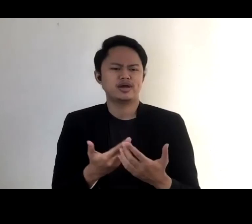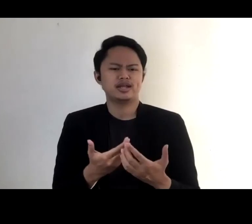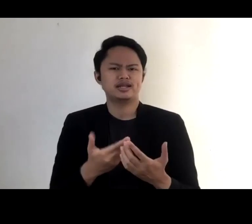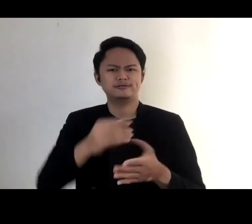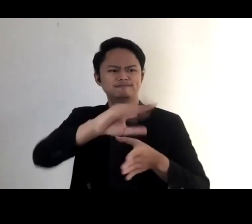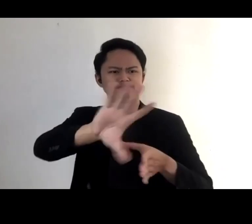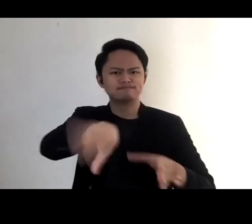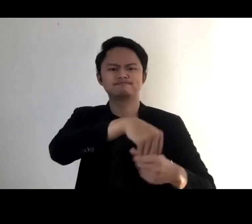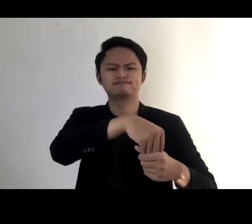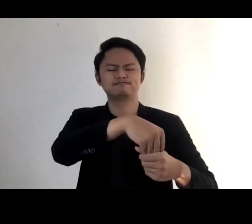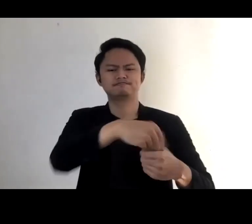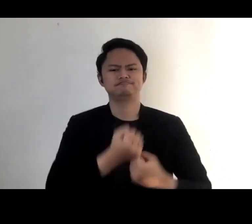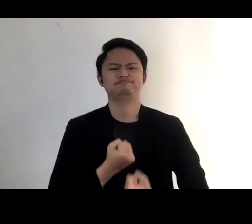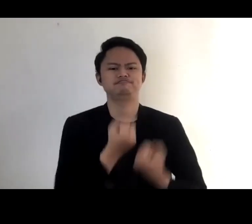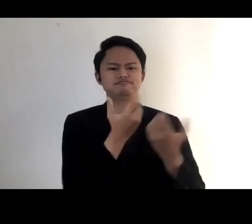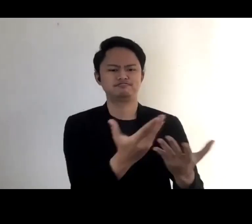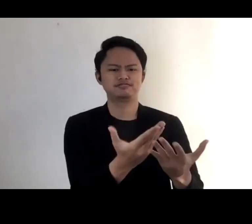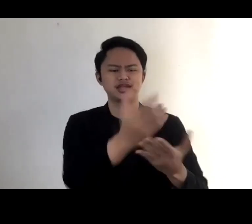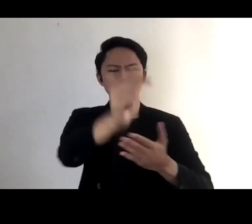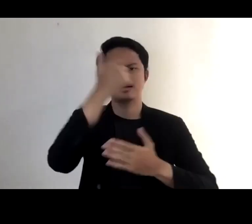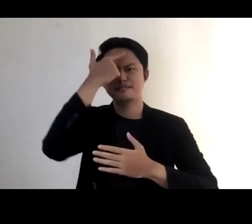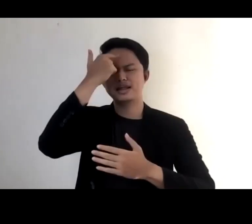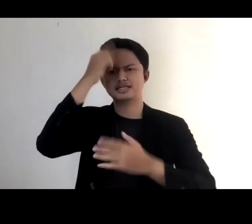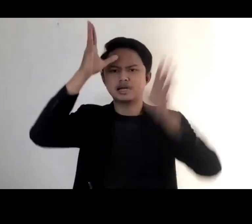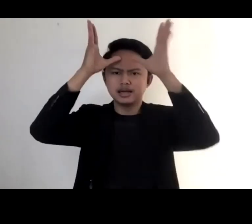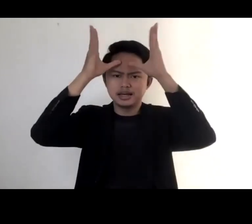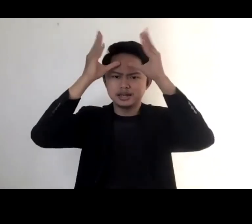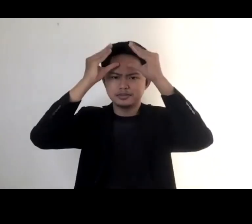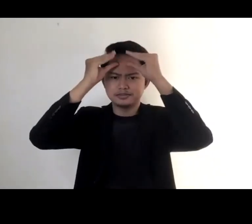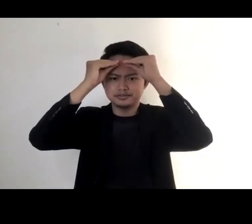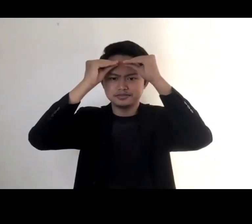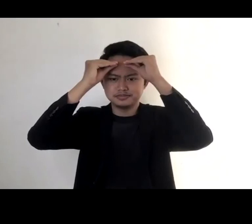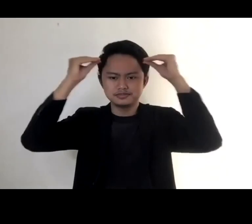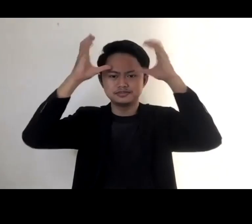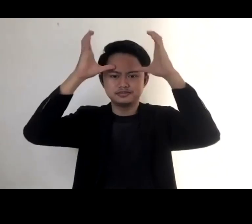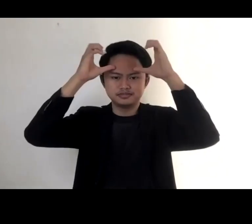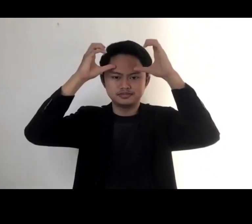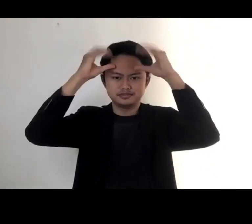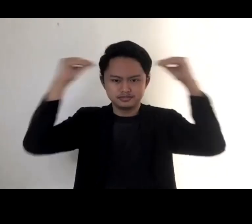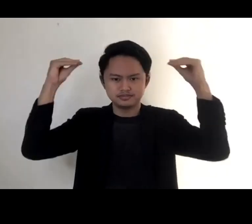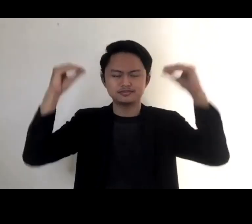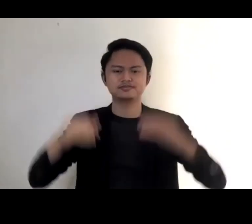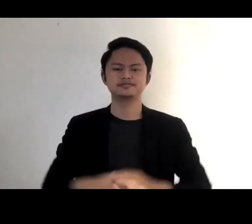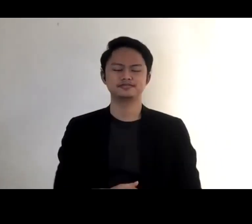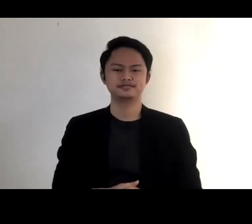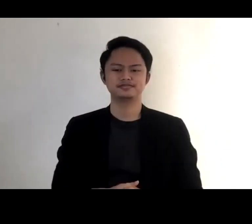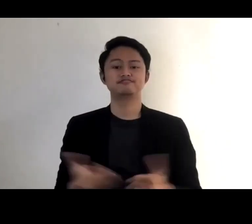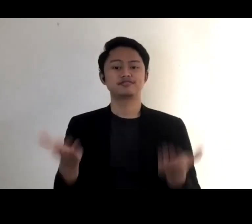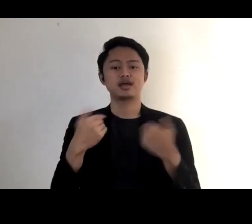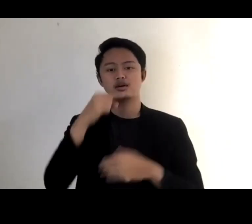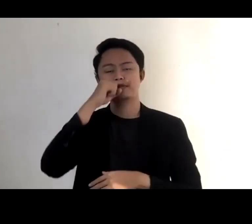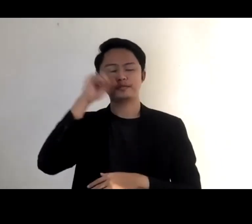kontribusi terhadap terjadinya learning loss kepada anak-anak kita. Maka pada kesempatan ini, mari Bapak Ibu